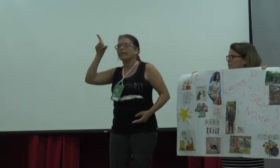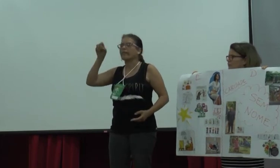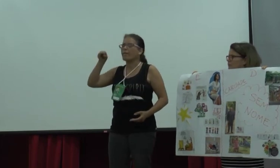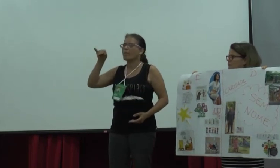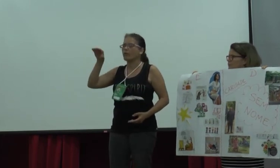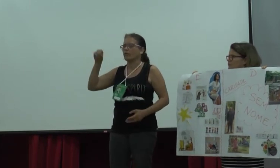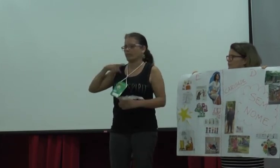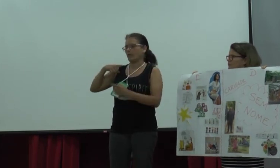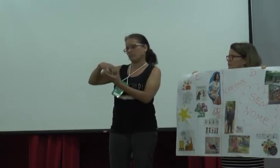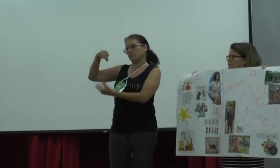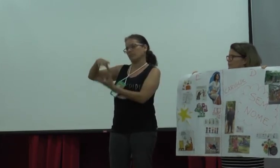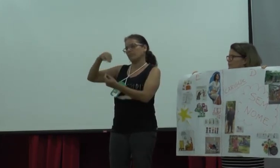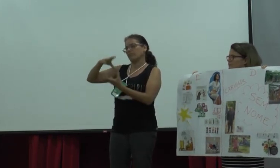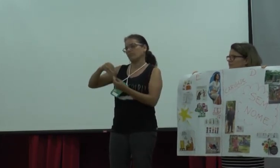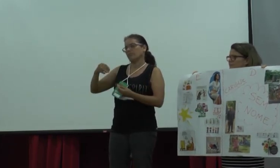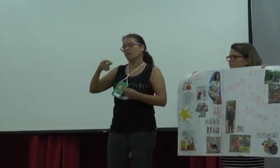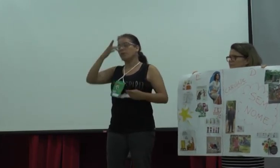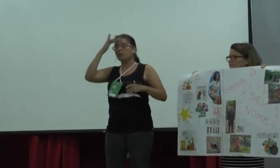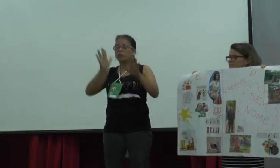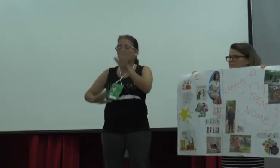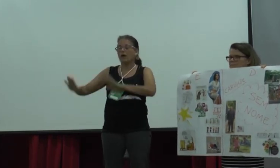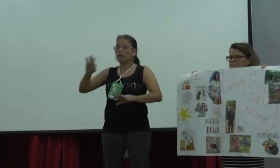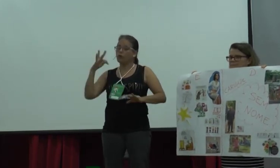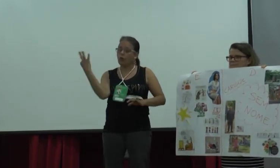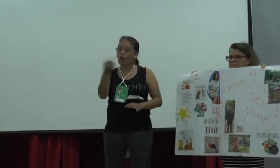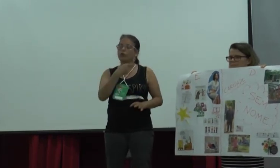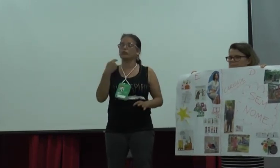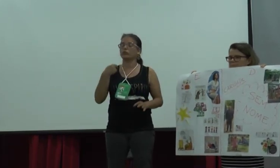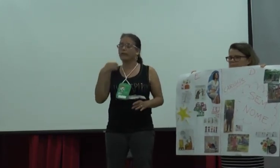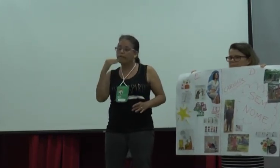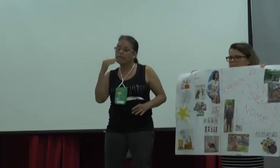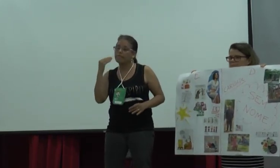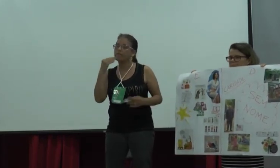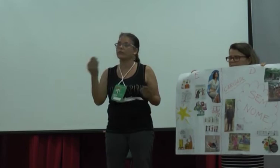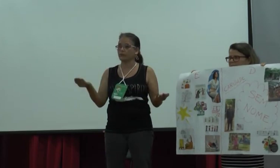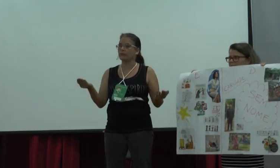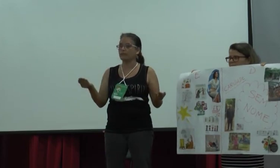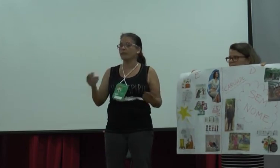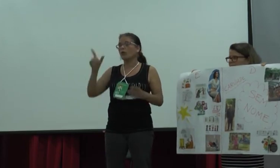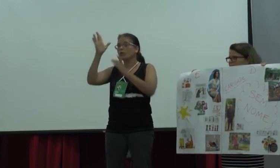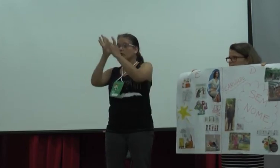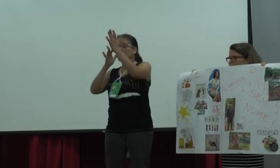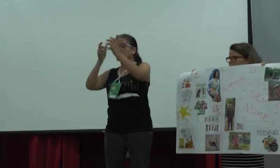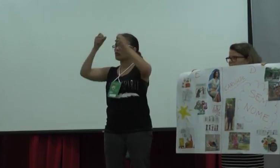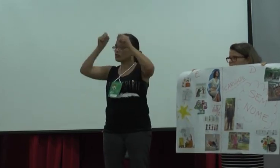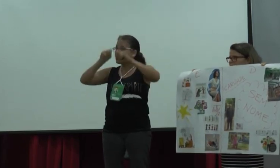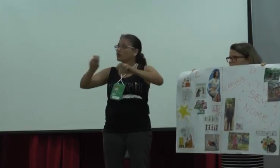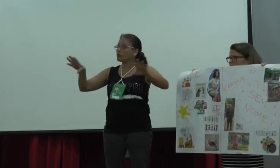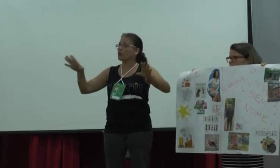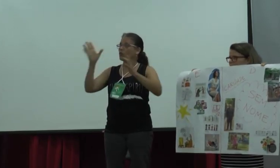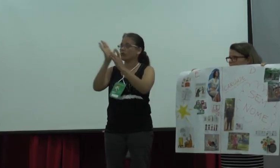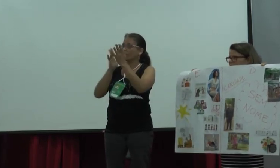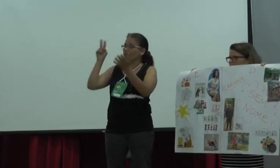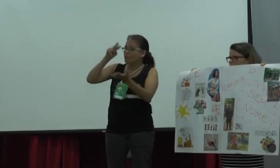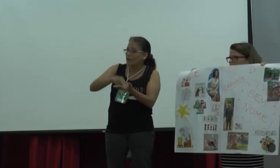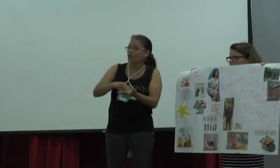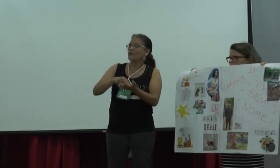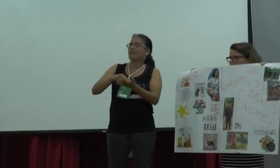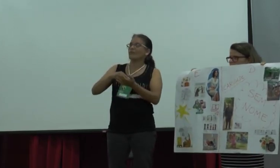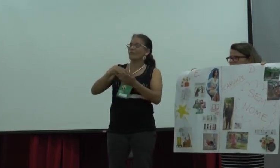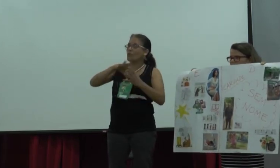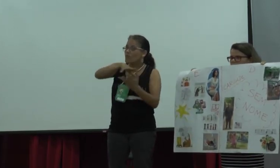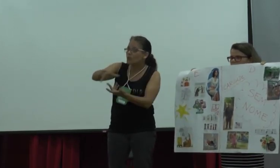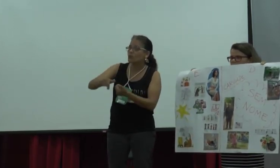Isso demonstra ser um espírito inferior. Né? Então, todos nós temos defeitos. Jesus